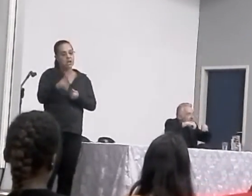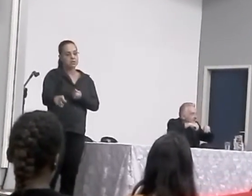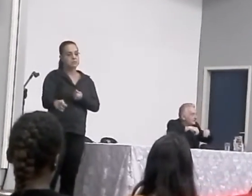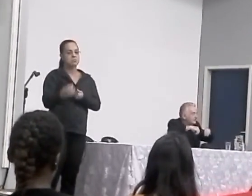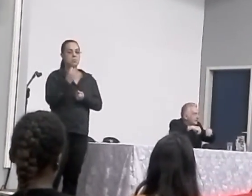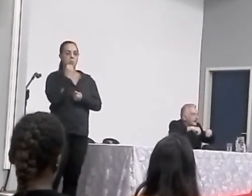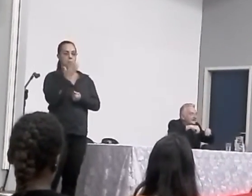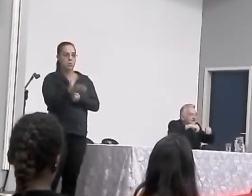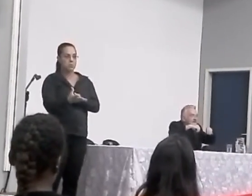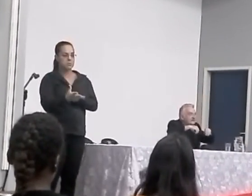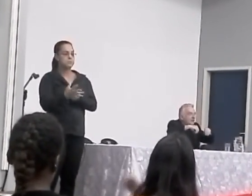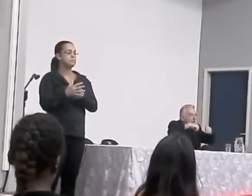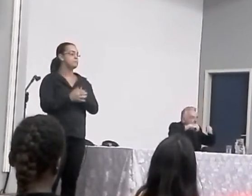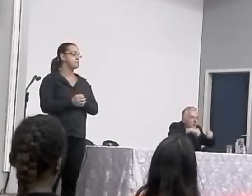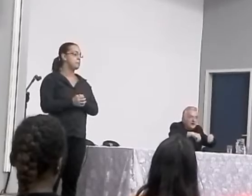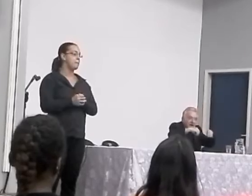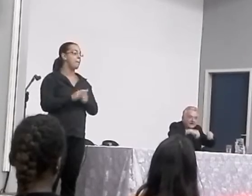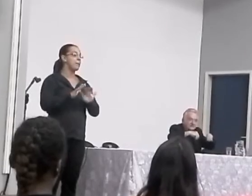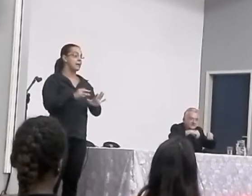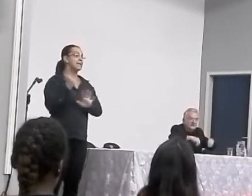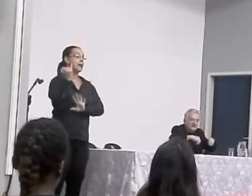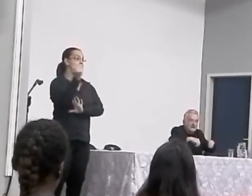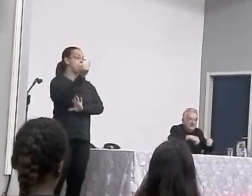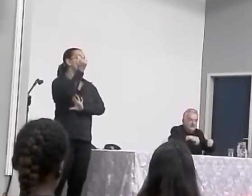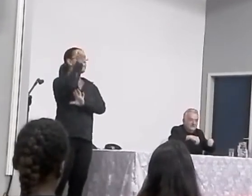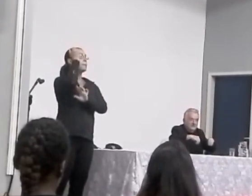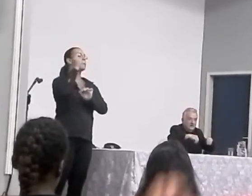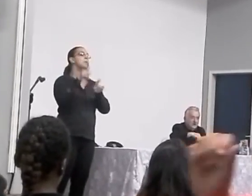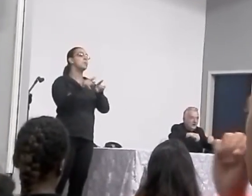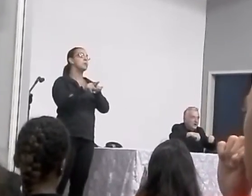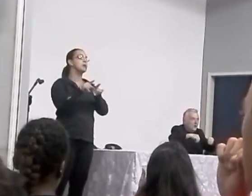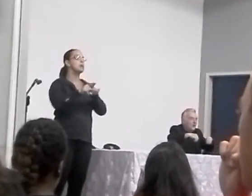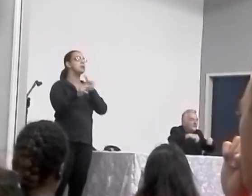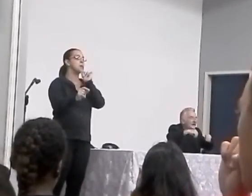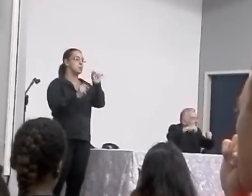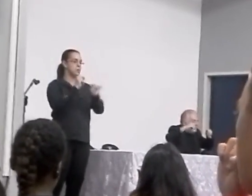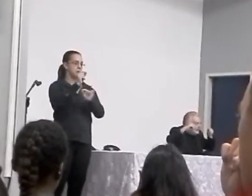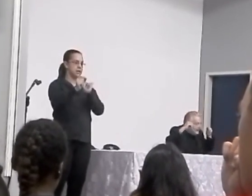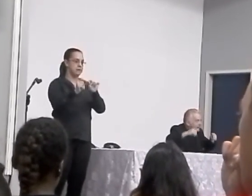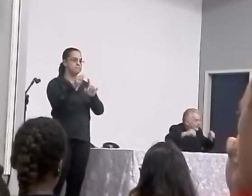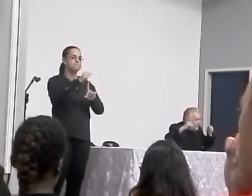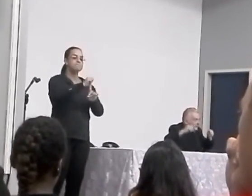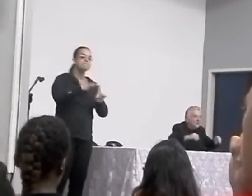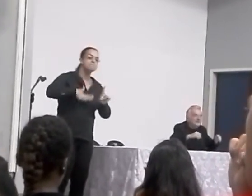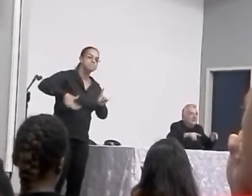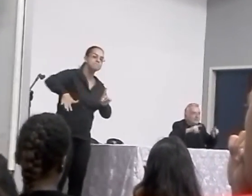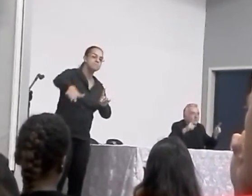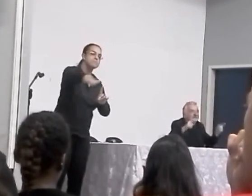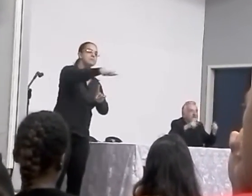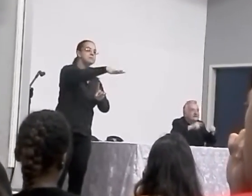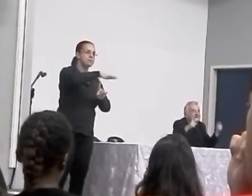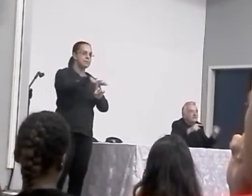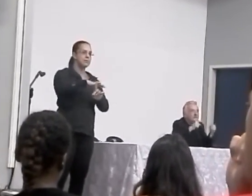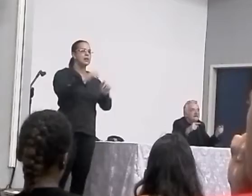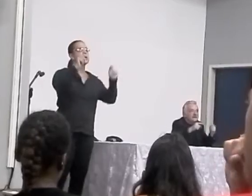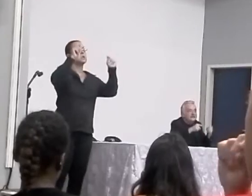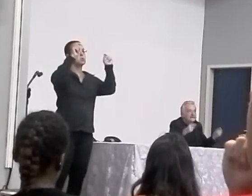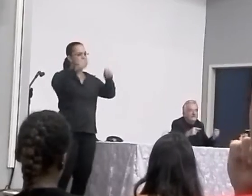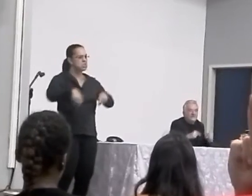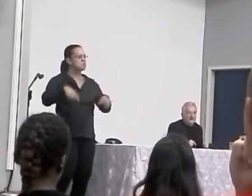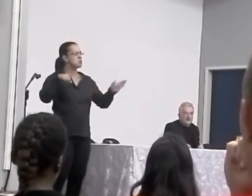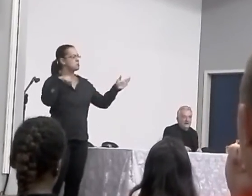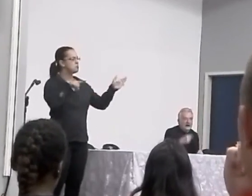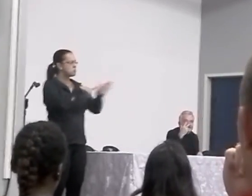que é importante que existia um lugar na sociedade onde qualquer pergunta pode ser discutida